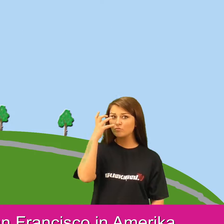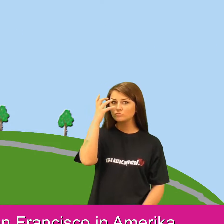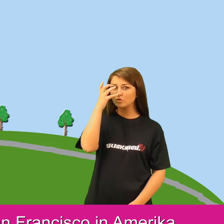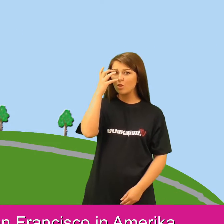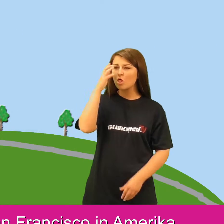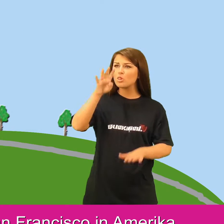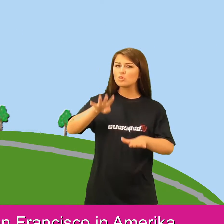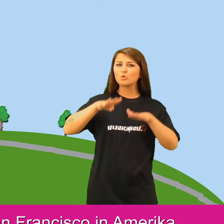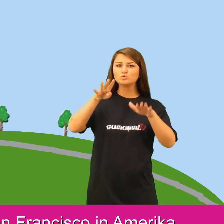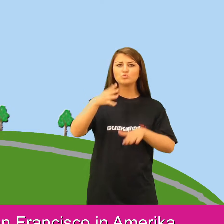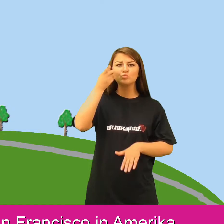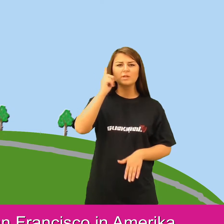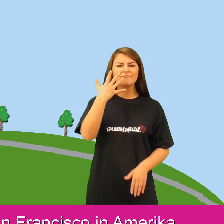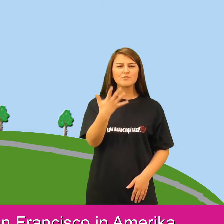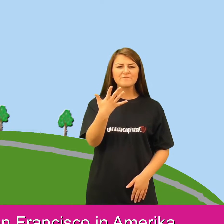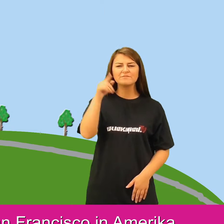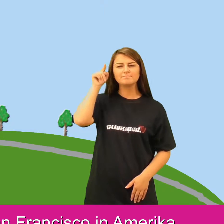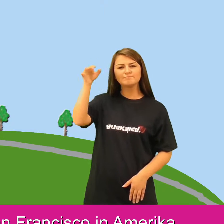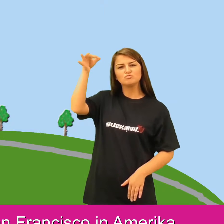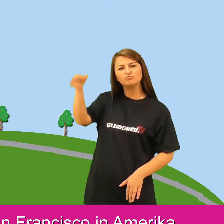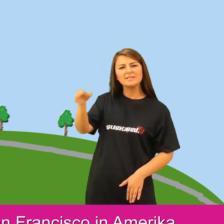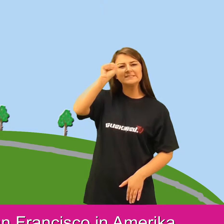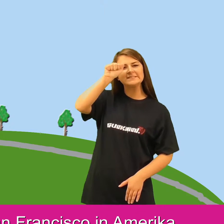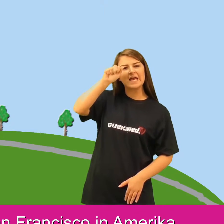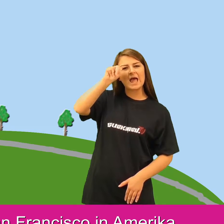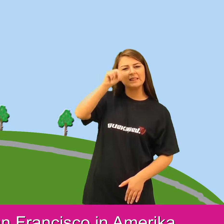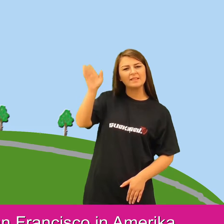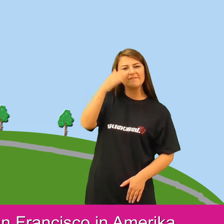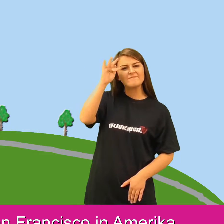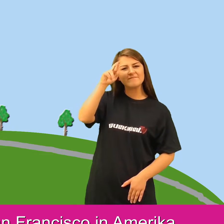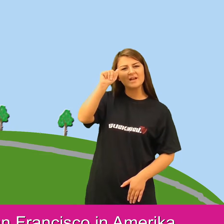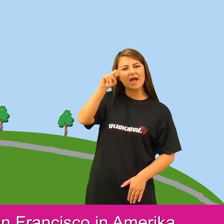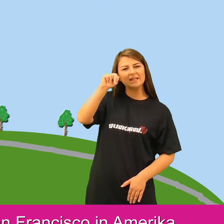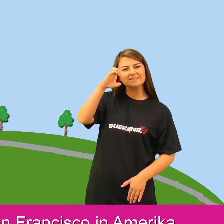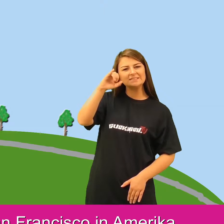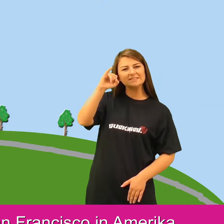Stellt euch vor, 1905 in San Francisco in Amerika.